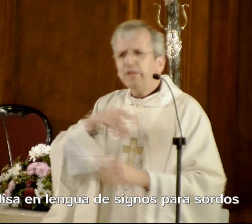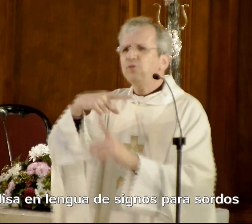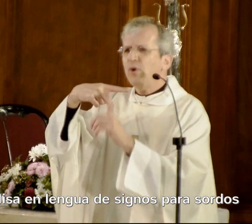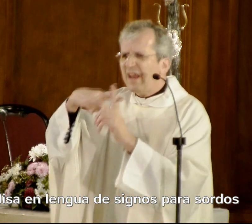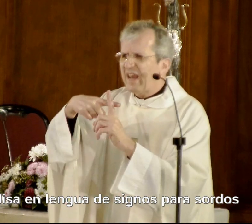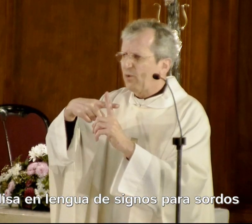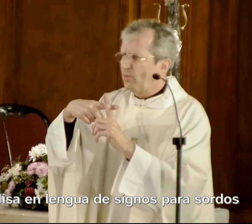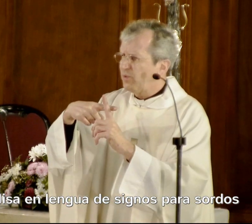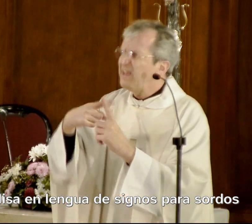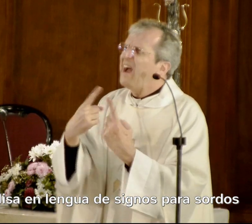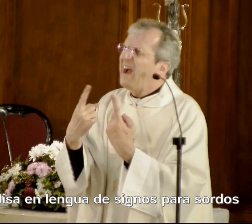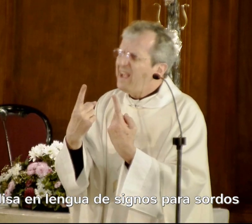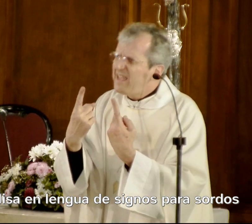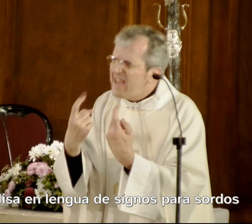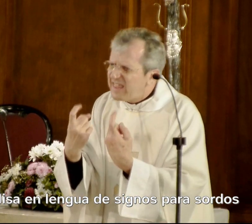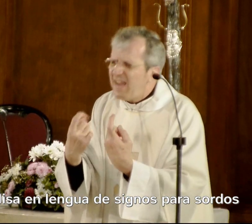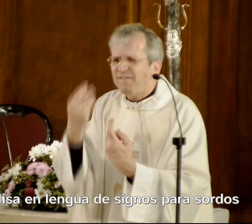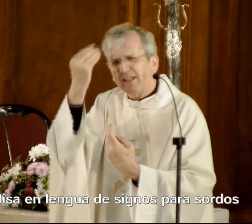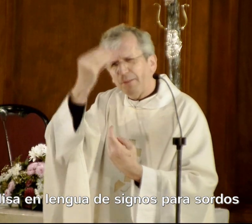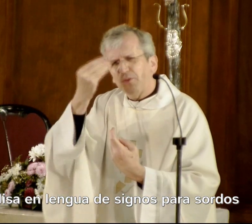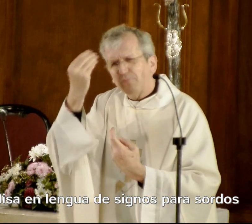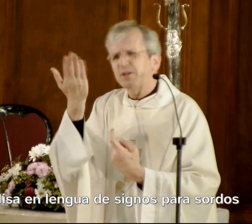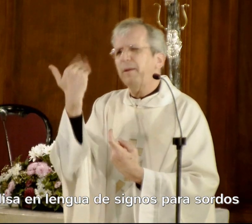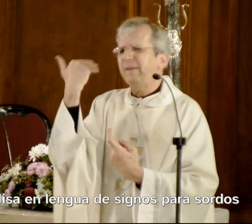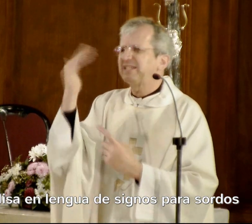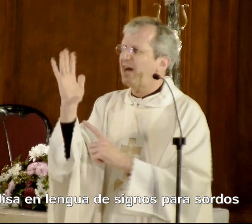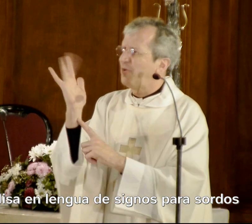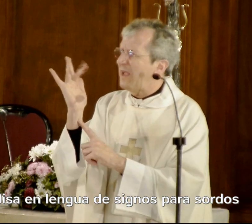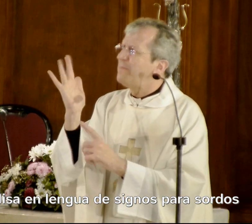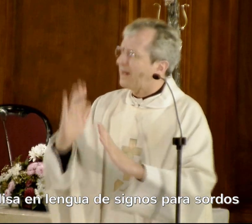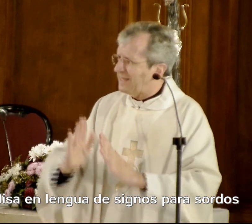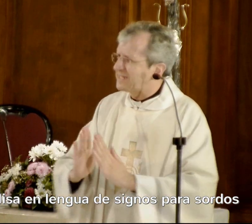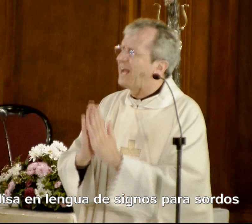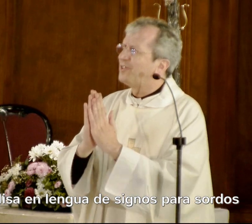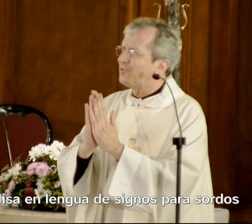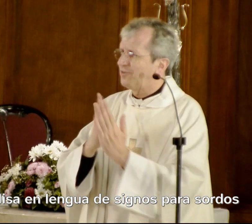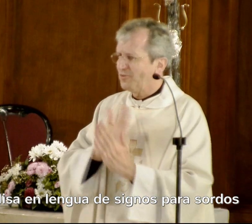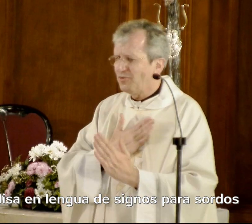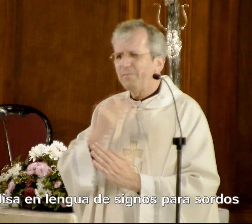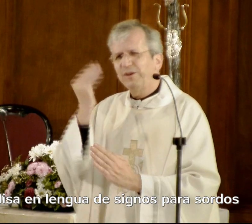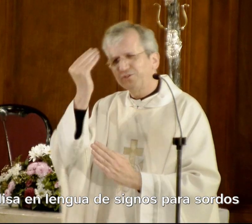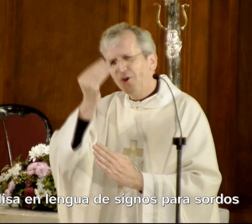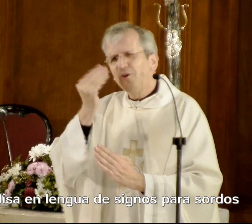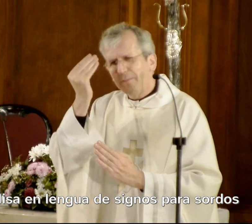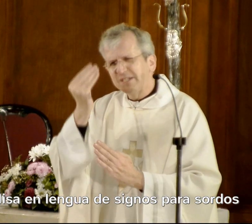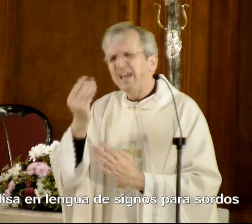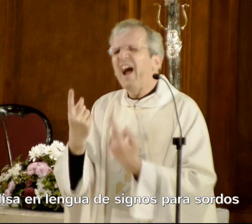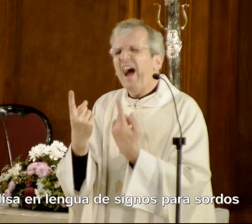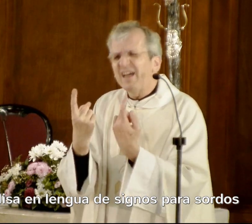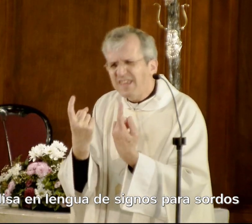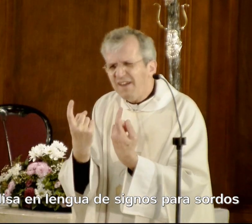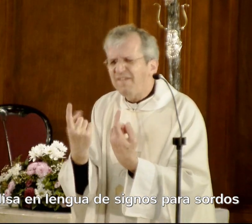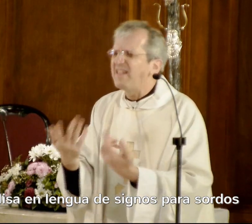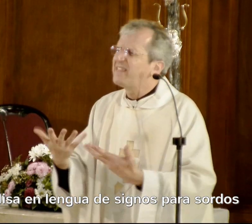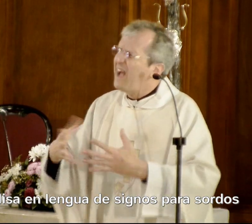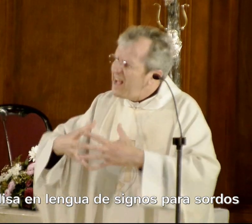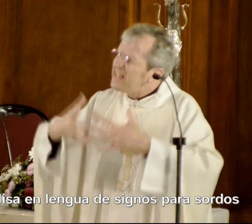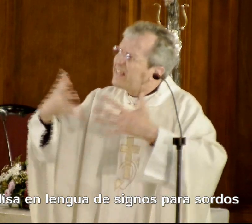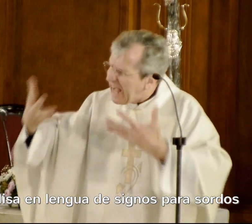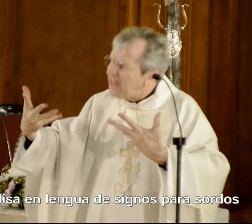muriendo en la cruz. Y hacía falta, podríamos haber pensado el Viernes Santo, yo al menos lo pensé, hacía falta